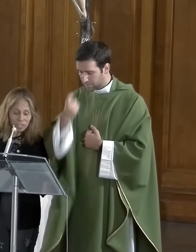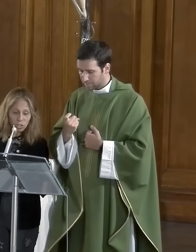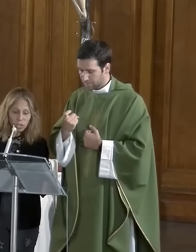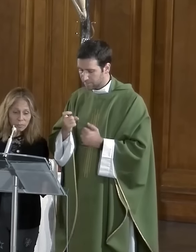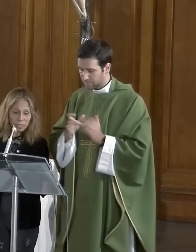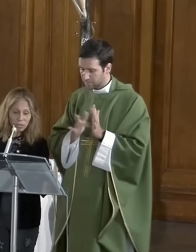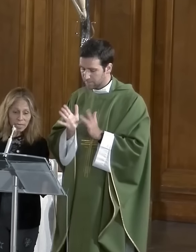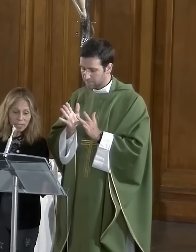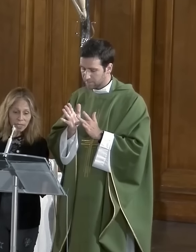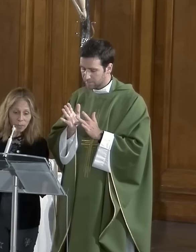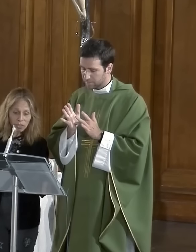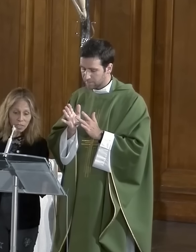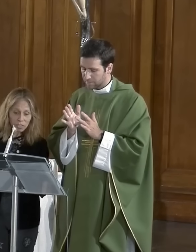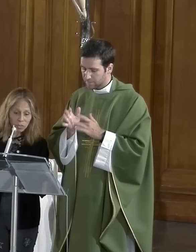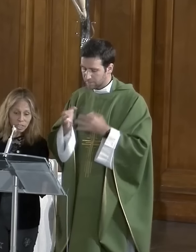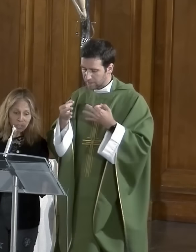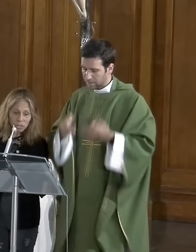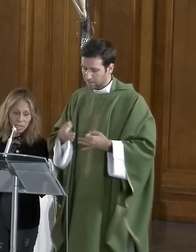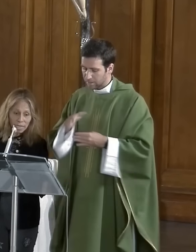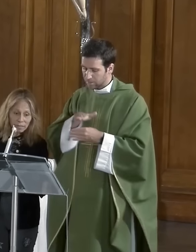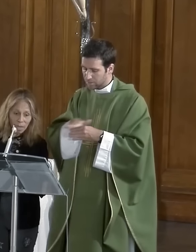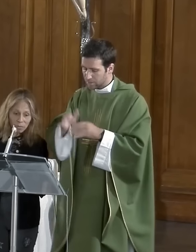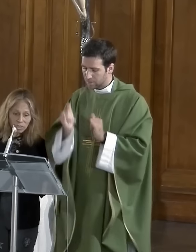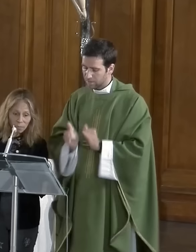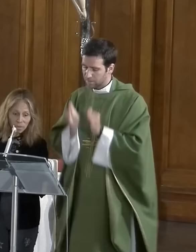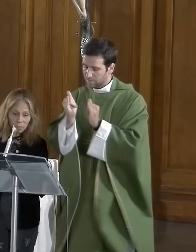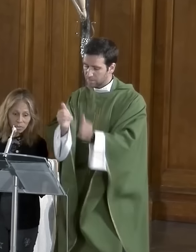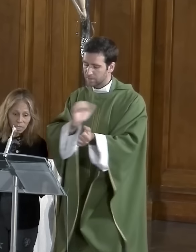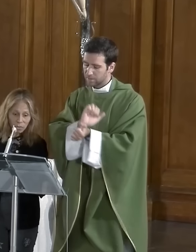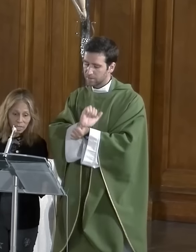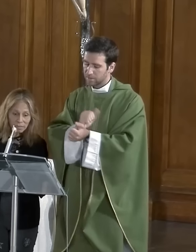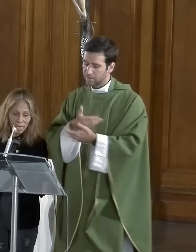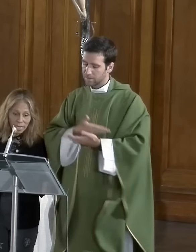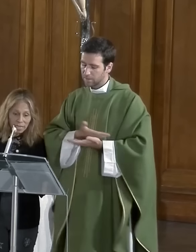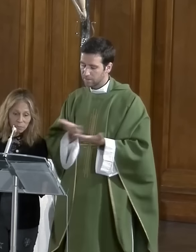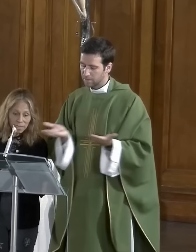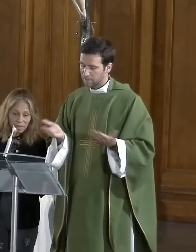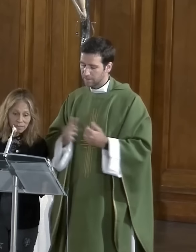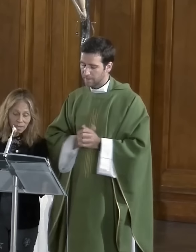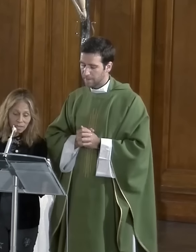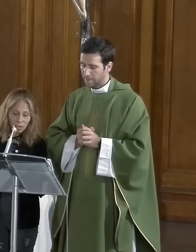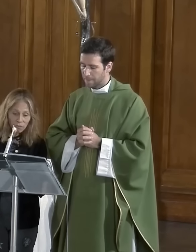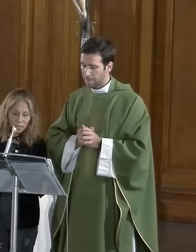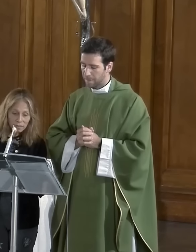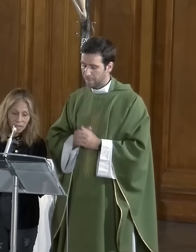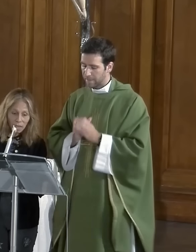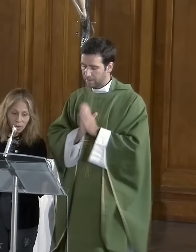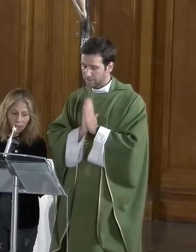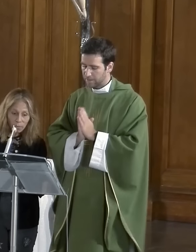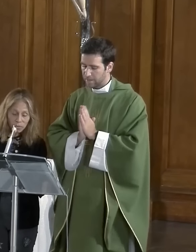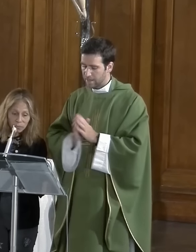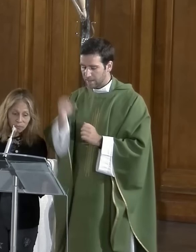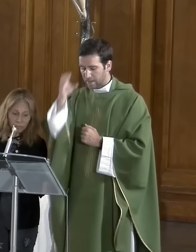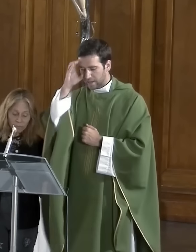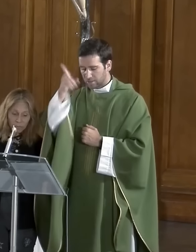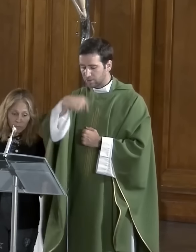Para que todas las personas que creemos en Jesucristo seamos siempre portadores de esperanza y confianza. Oremos.